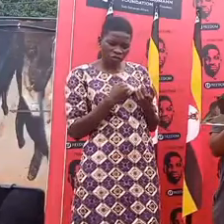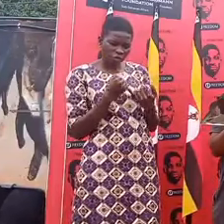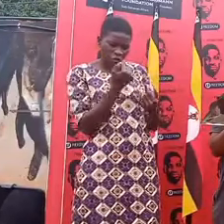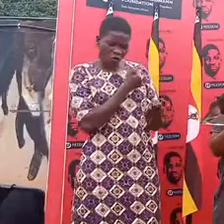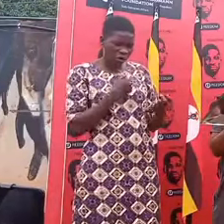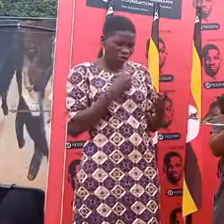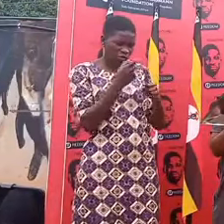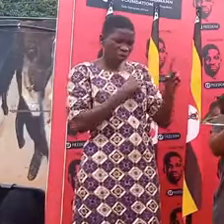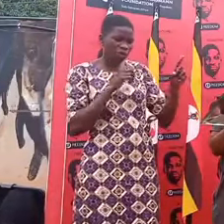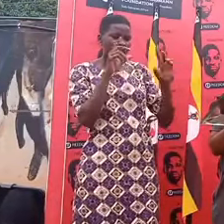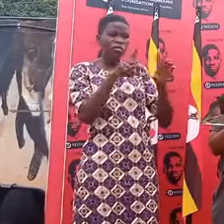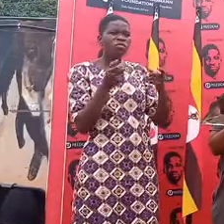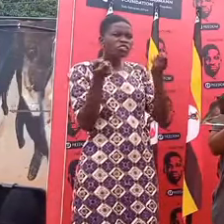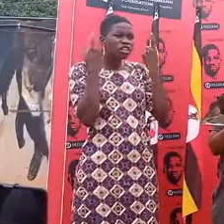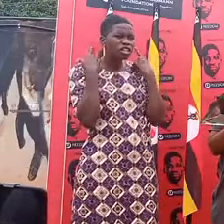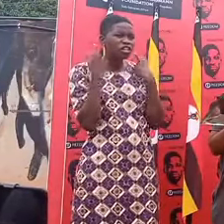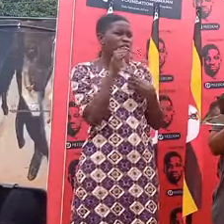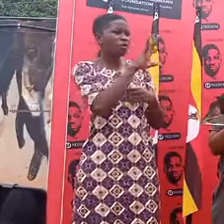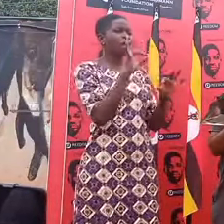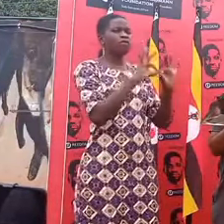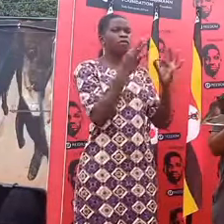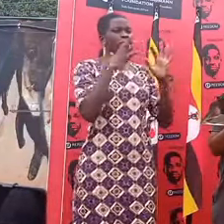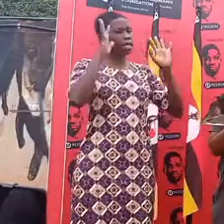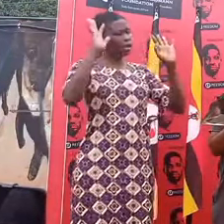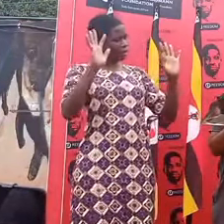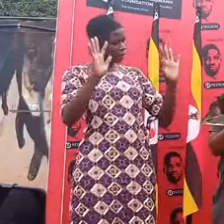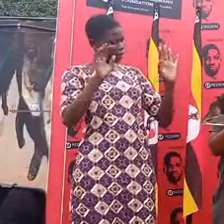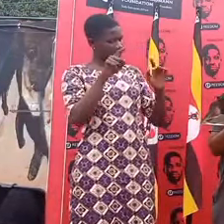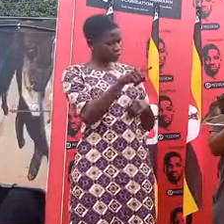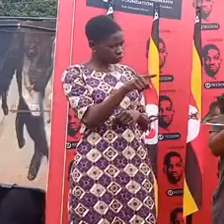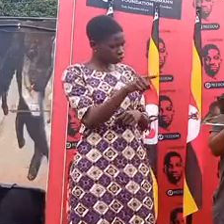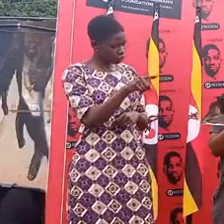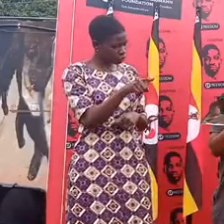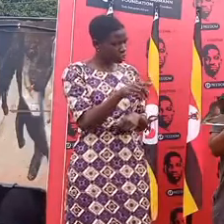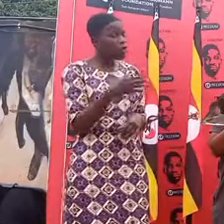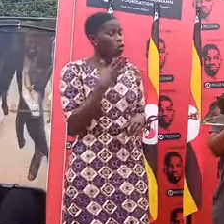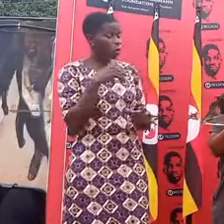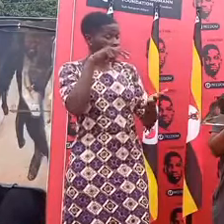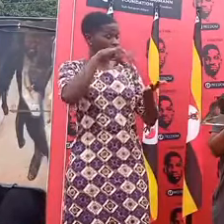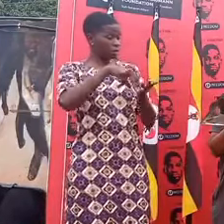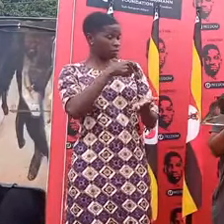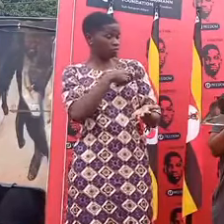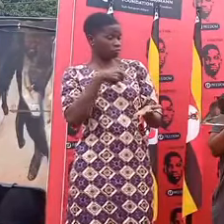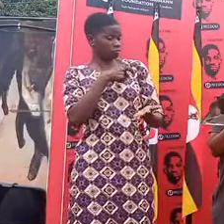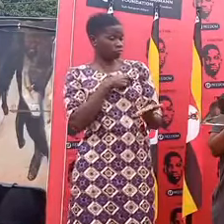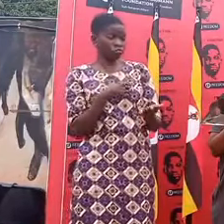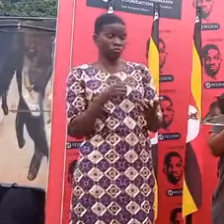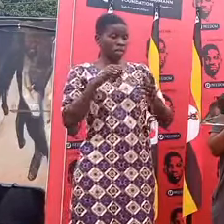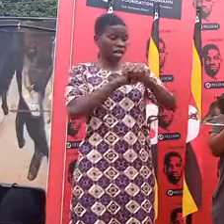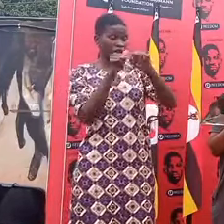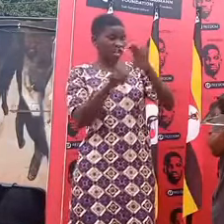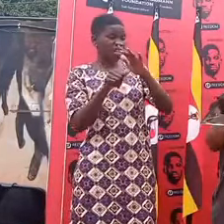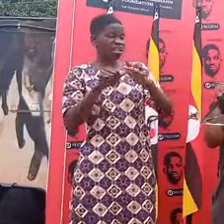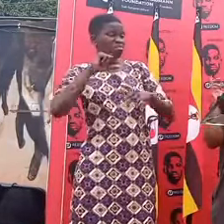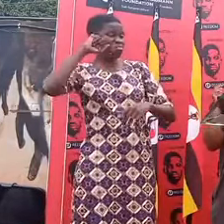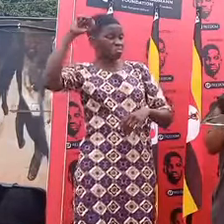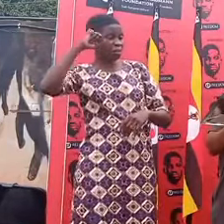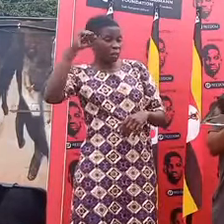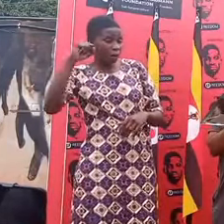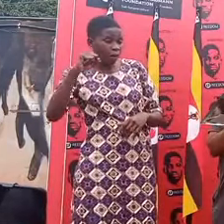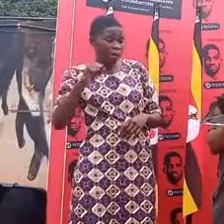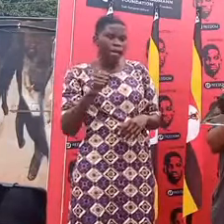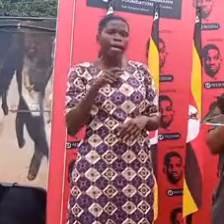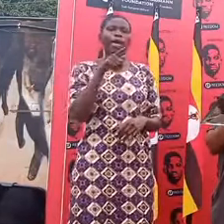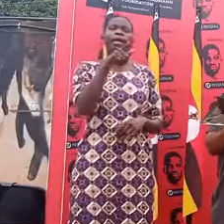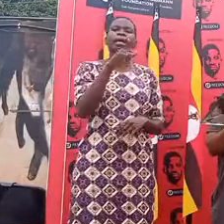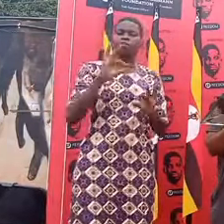Bao. kubanga ya salao ukwajemela kwa iwacho